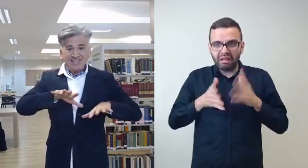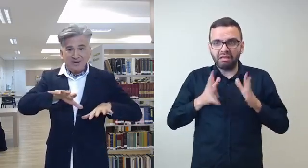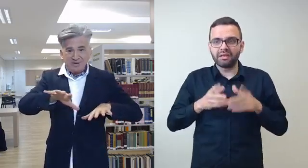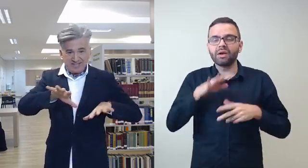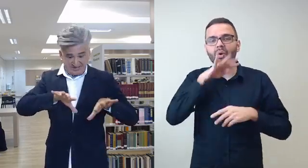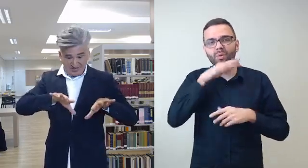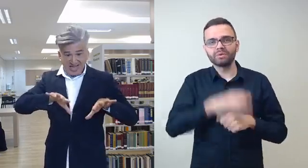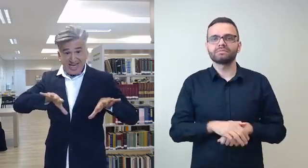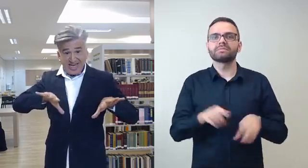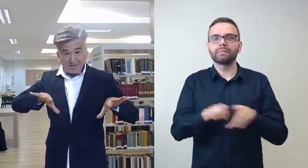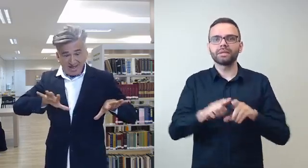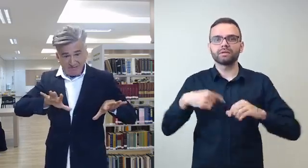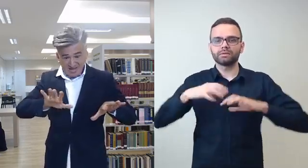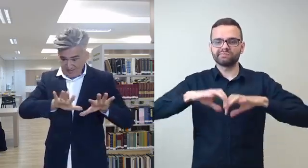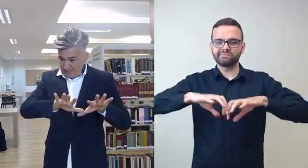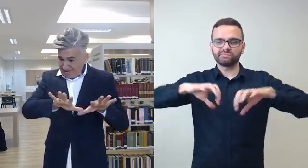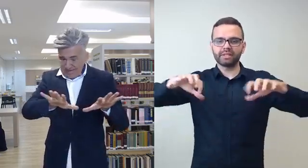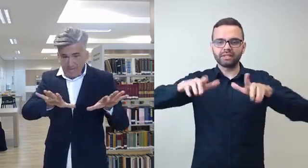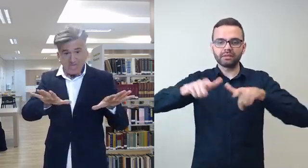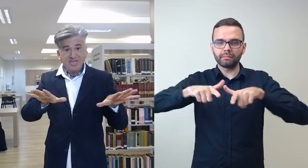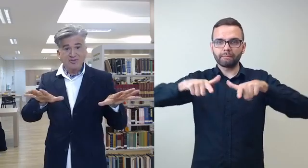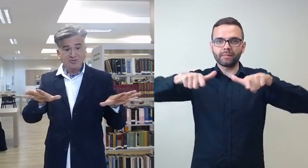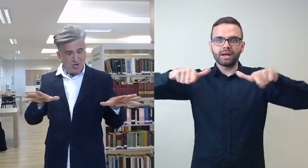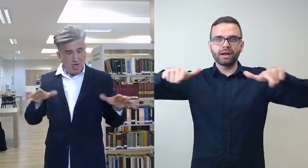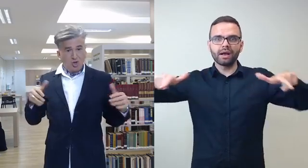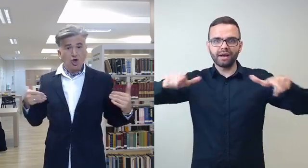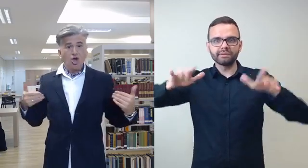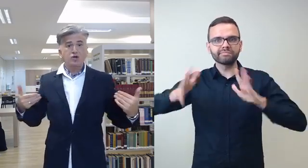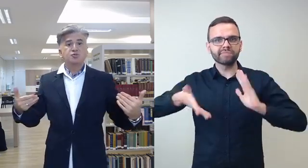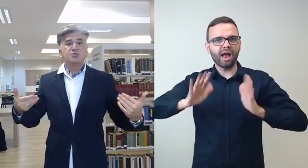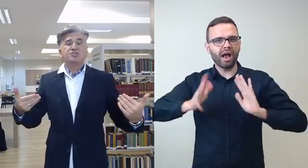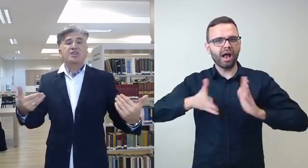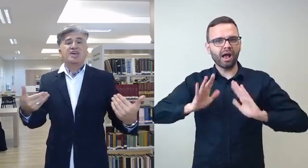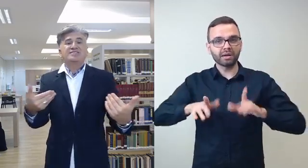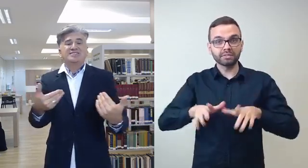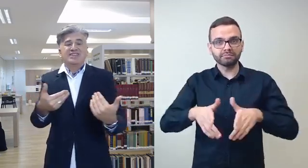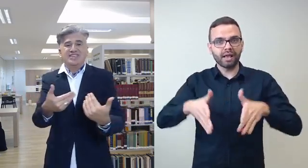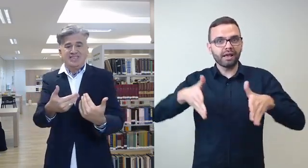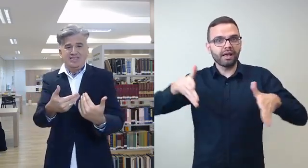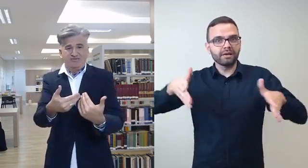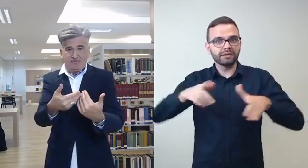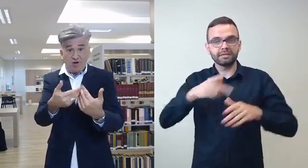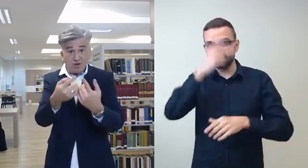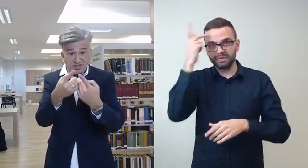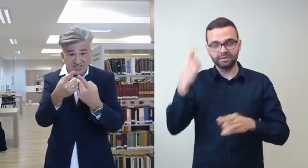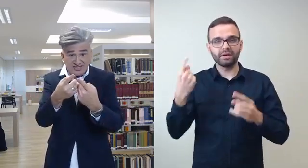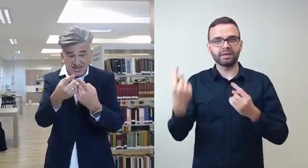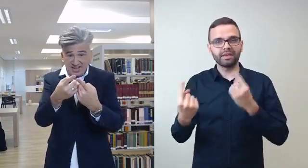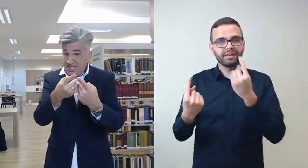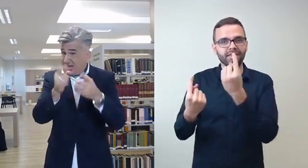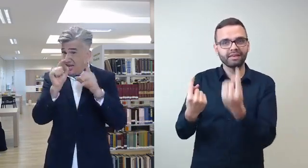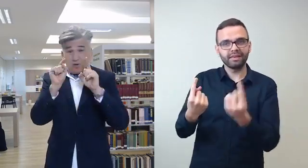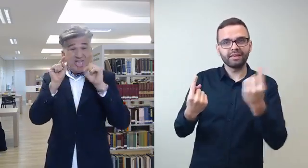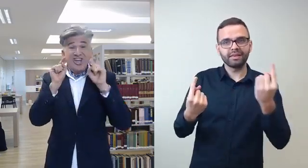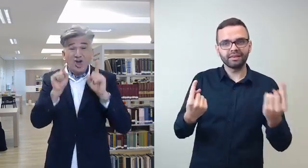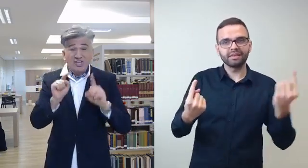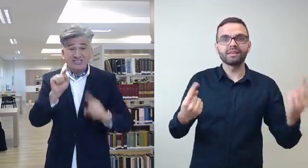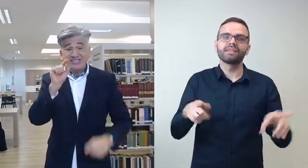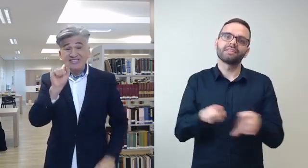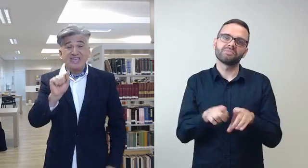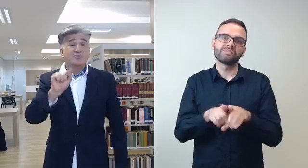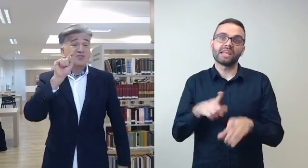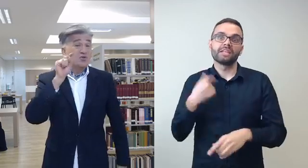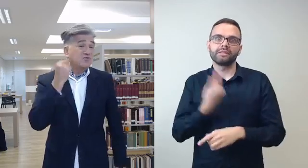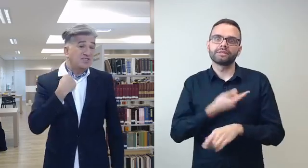essa interpretação. Abra, faça um mapeamento, coloque os personagens ali. Volto a dizer, não é nós